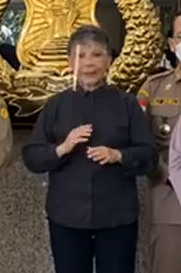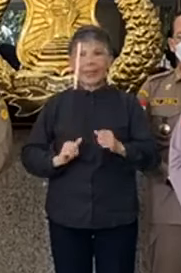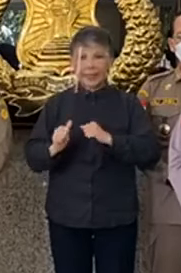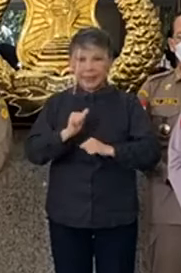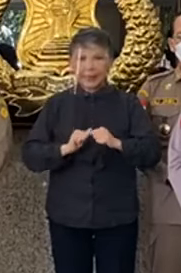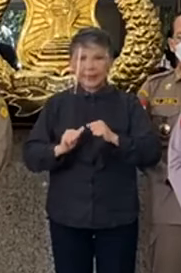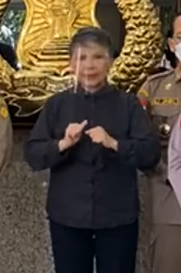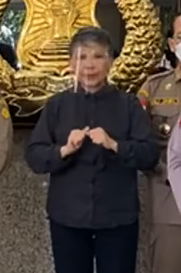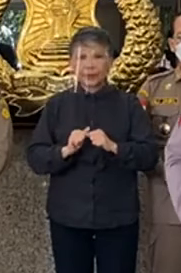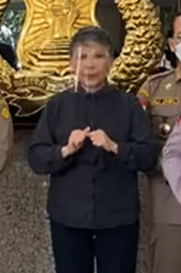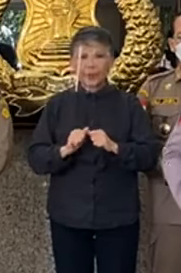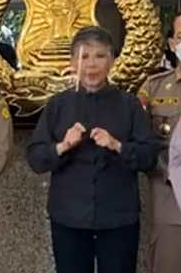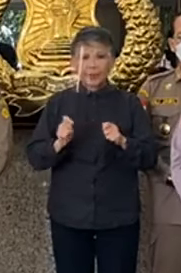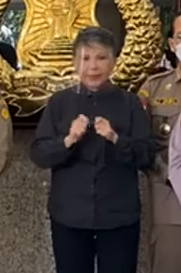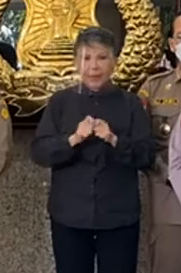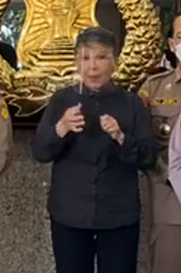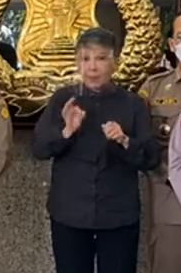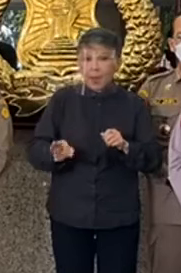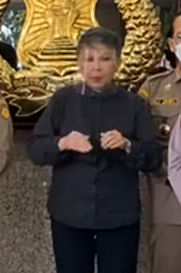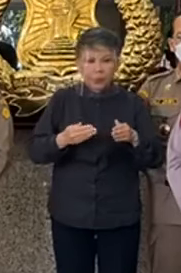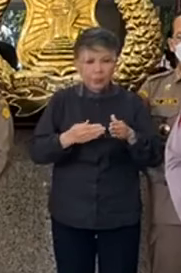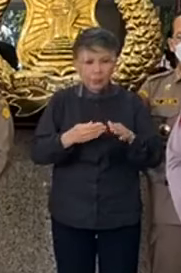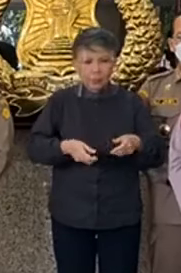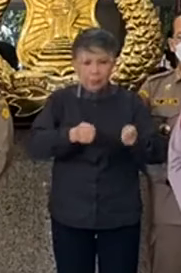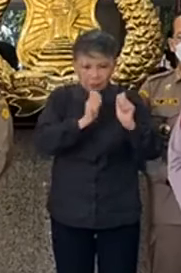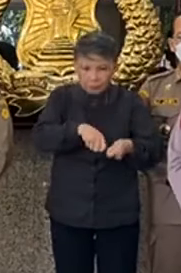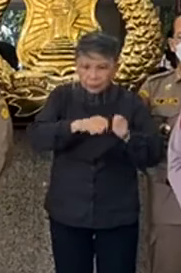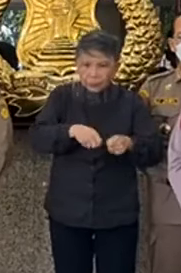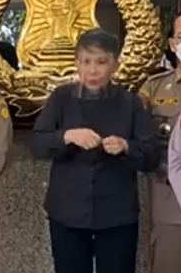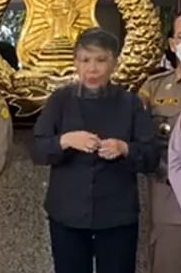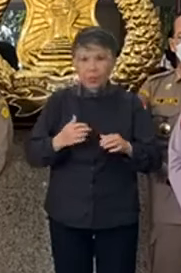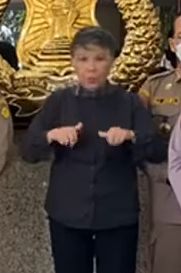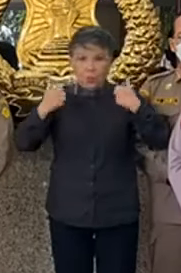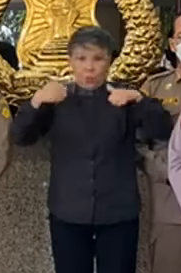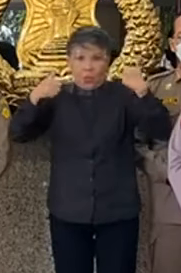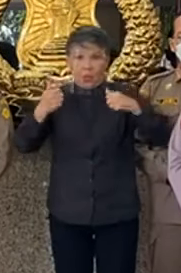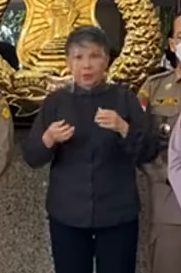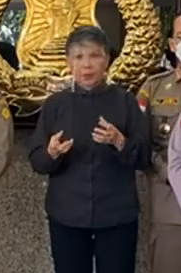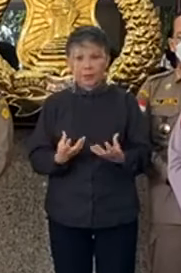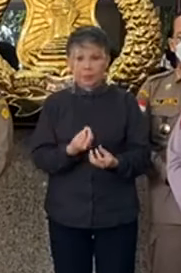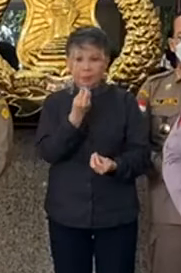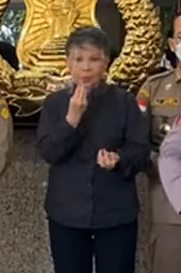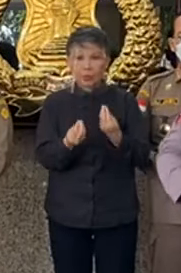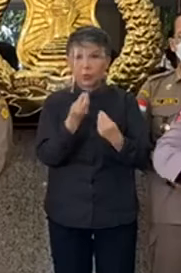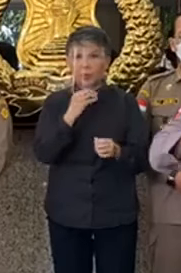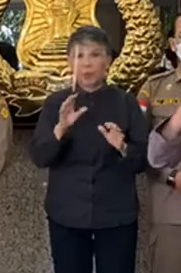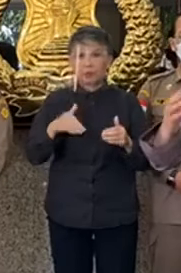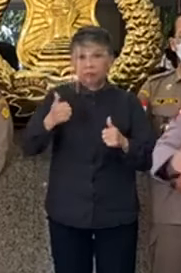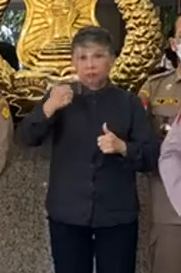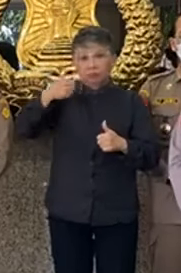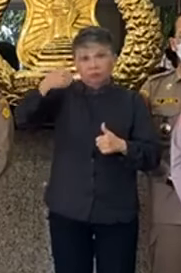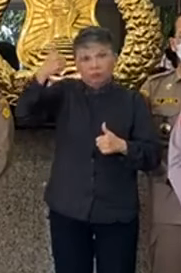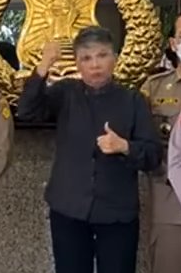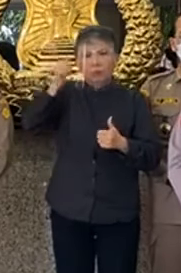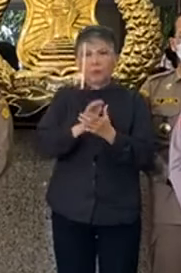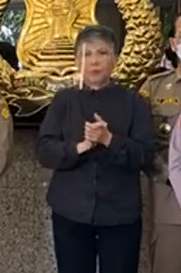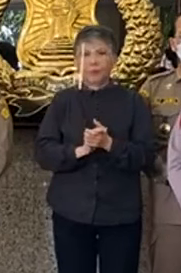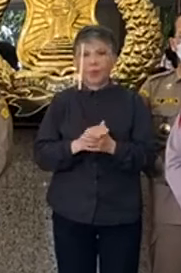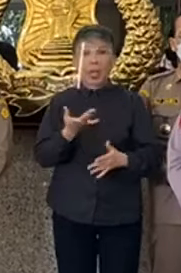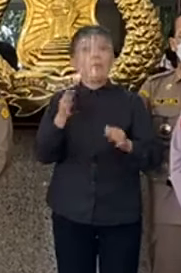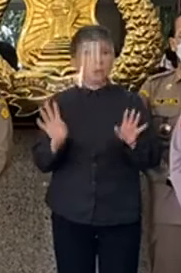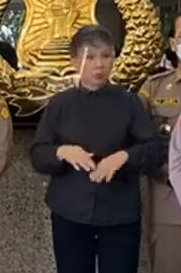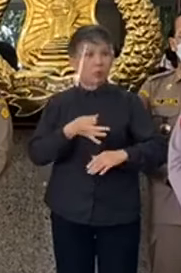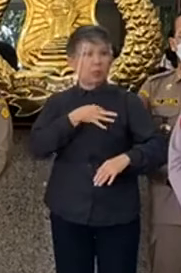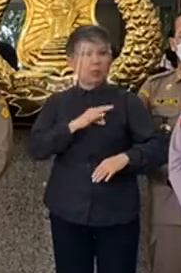dilakukan modernisasi sehingga pertumbuhan ataupun kualitas produksinya juga meningkat. Di samping juga